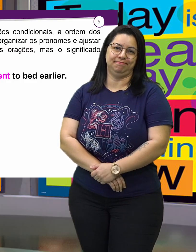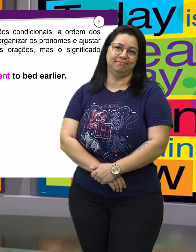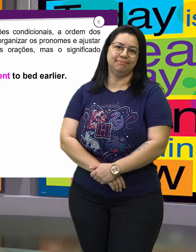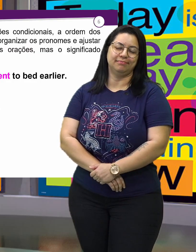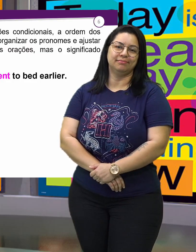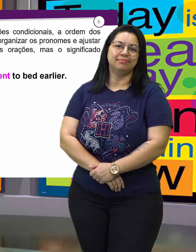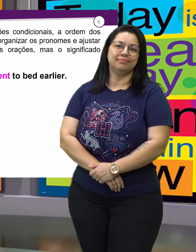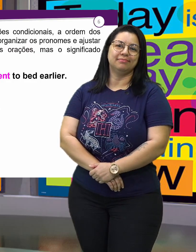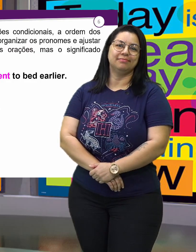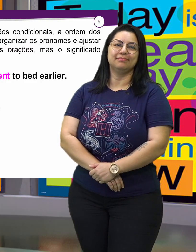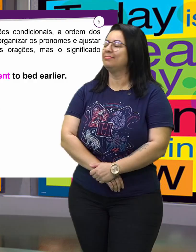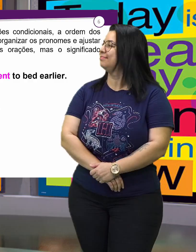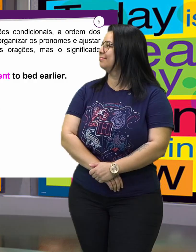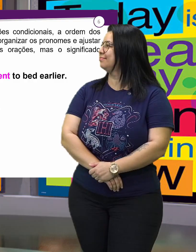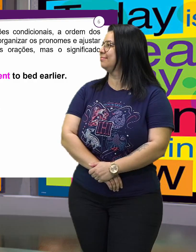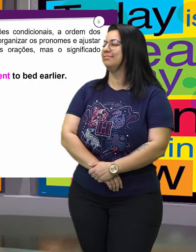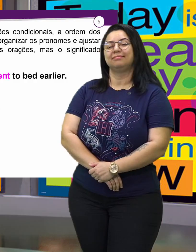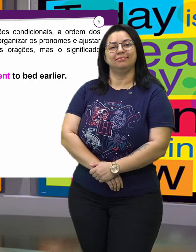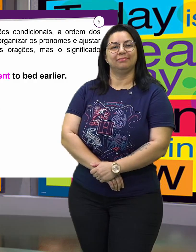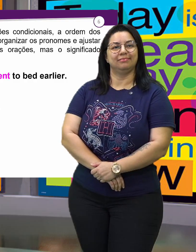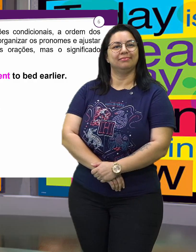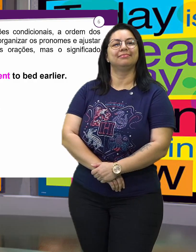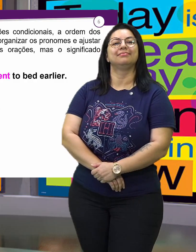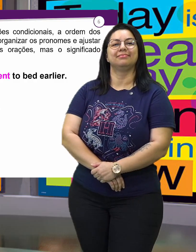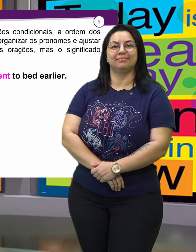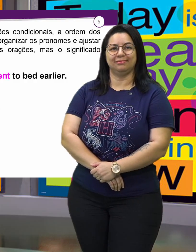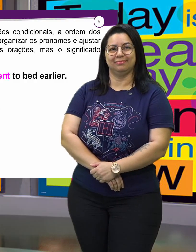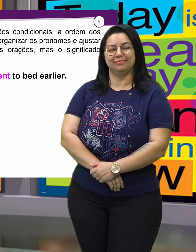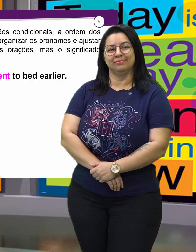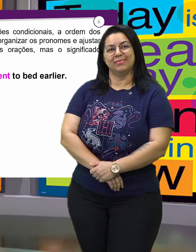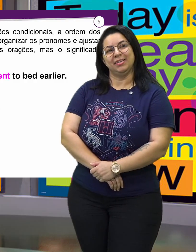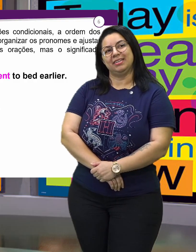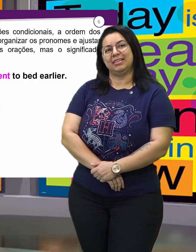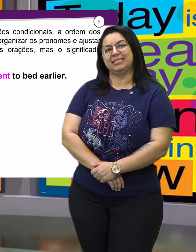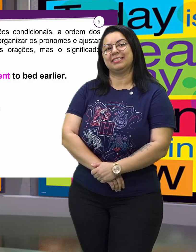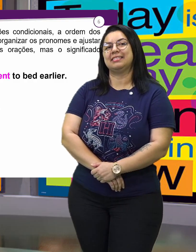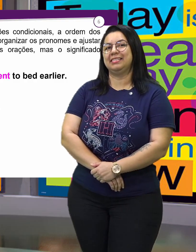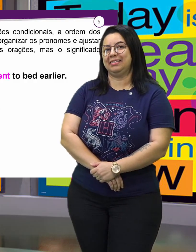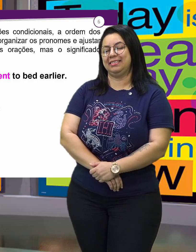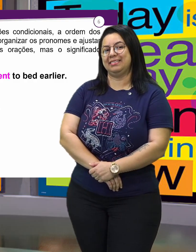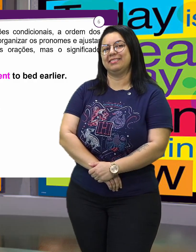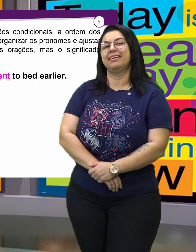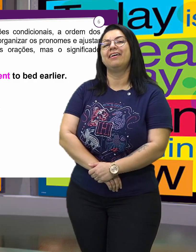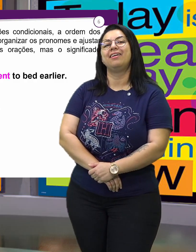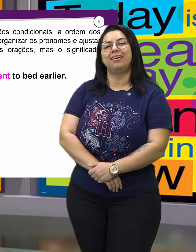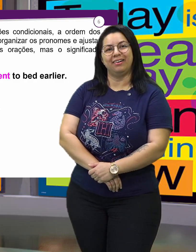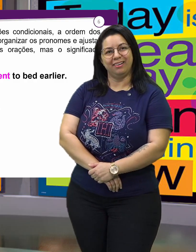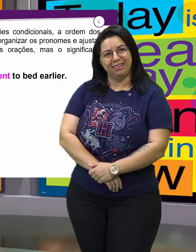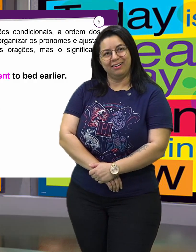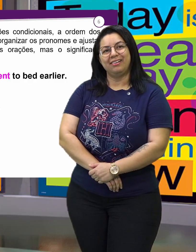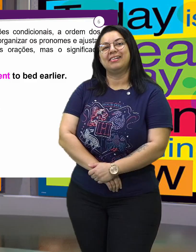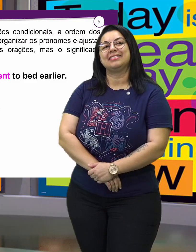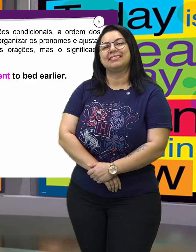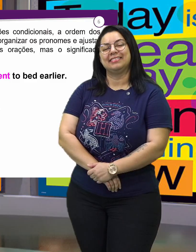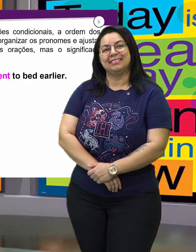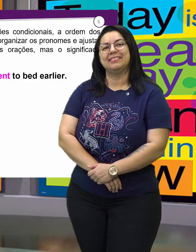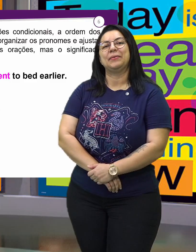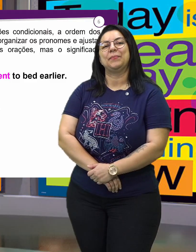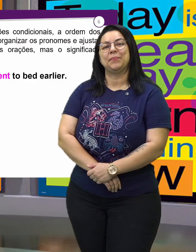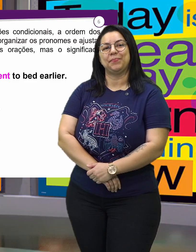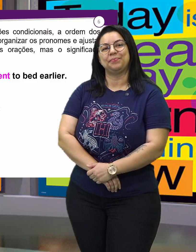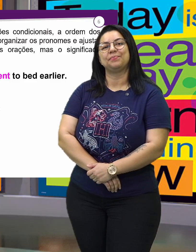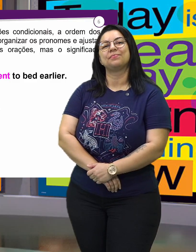machucaria. Ela se machucaria. Perceba que essa situação ela é hipotética, ela não caiu. Mas aqui é um resultado que provavelmente